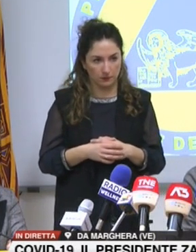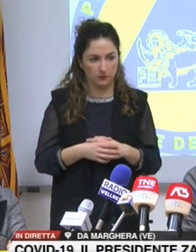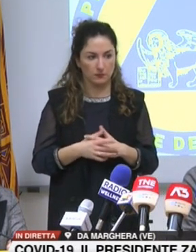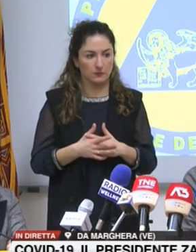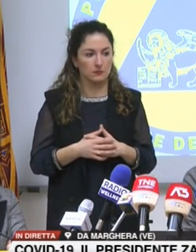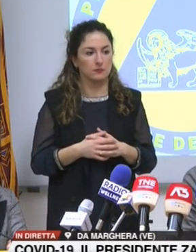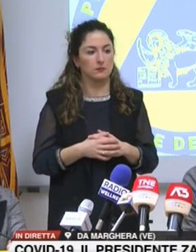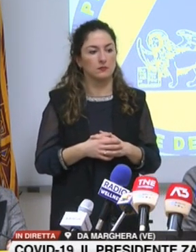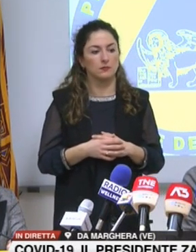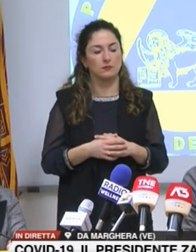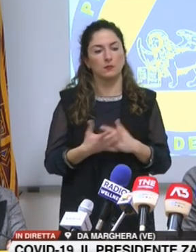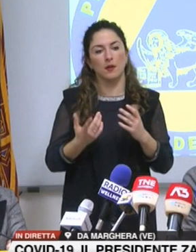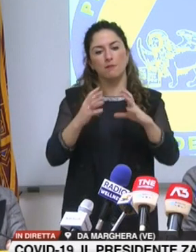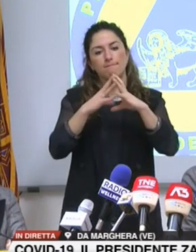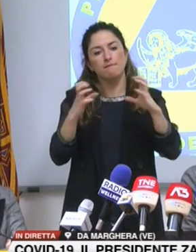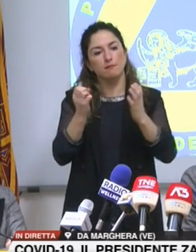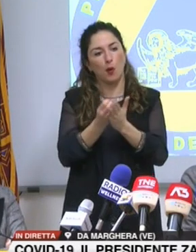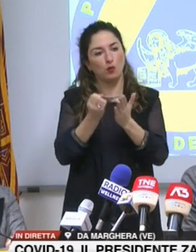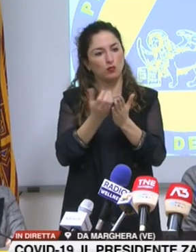delle business unit produttive